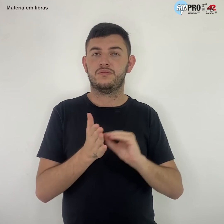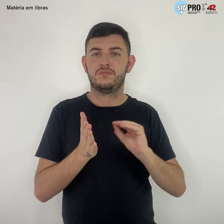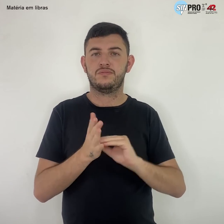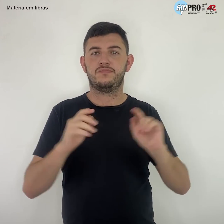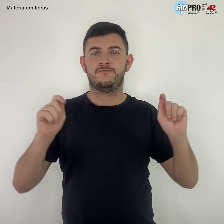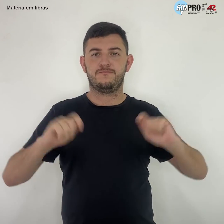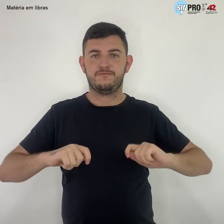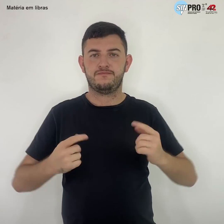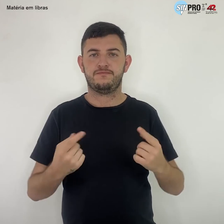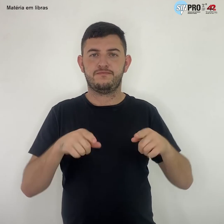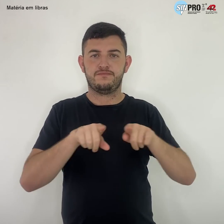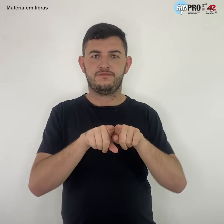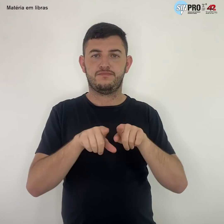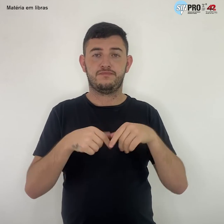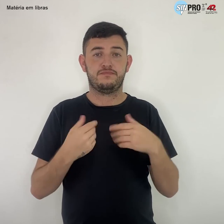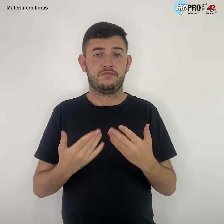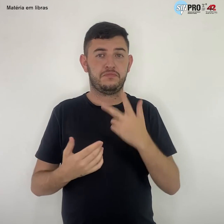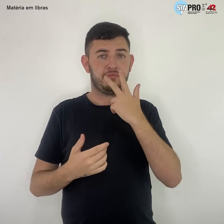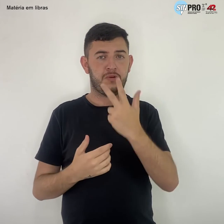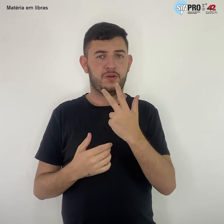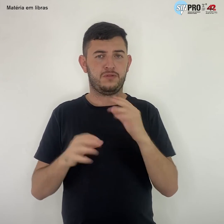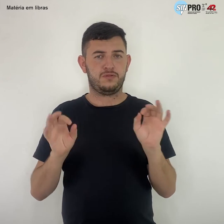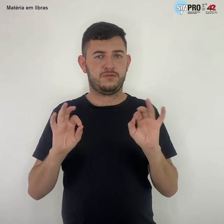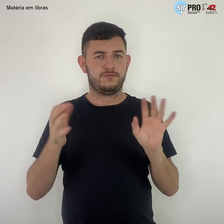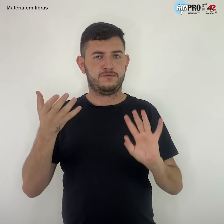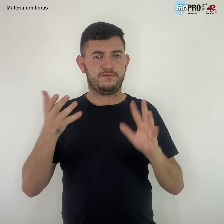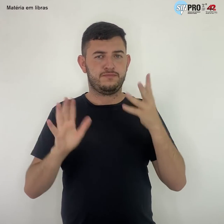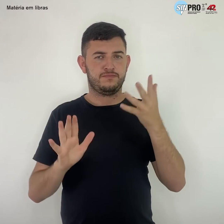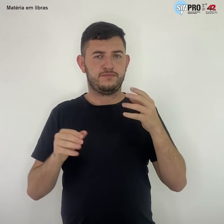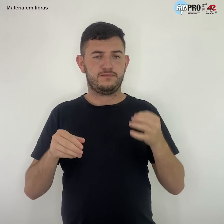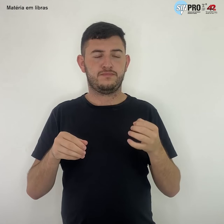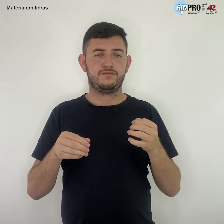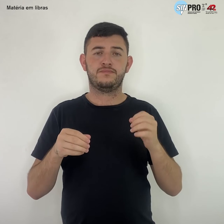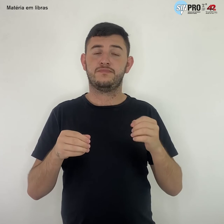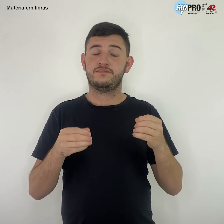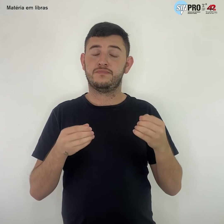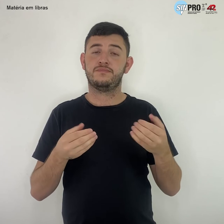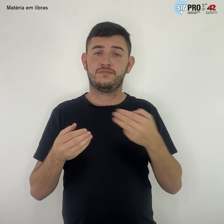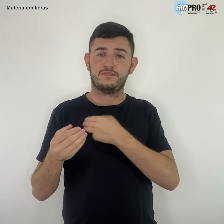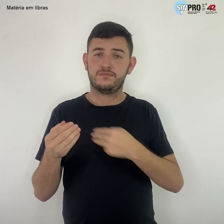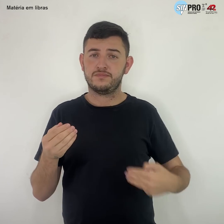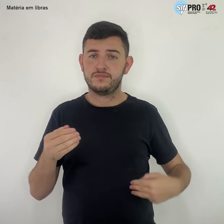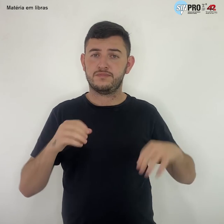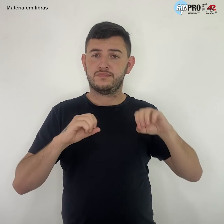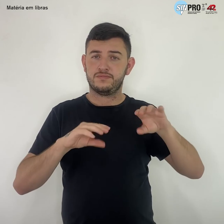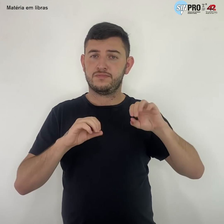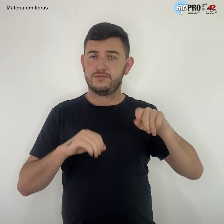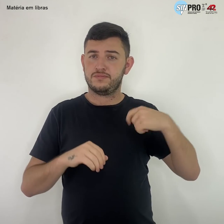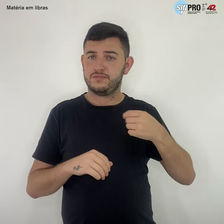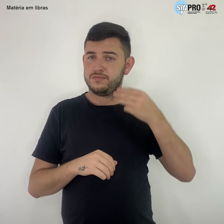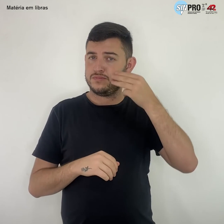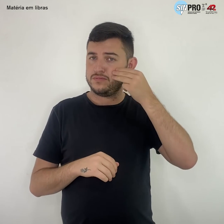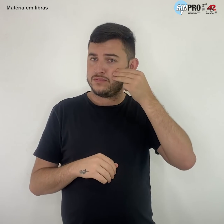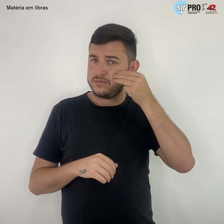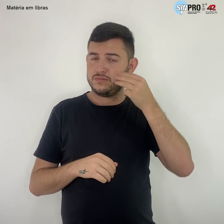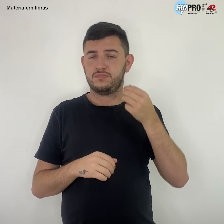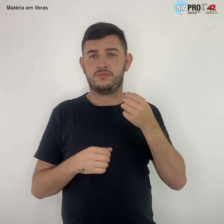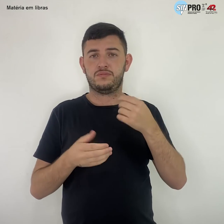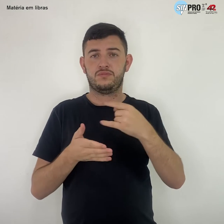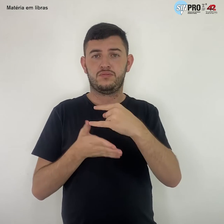se nada estivesse acontecendo, o ministro da Educação, Milton Ribeiro, divulgou nota garantindo